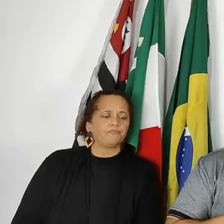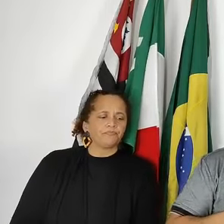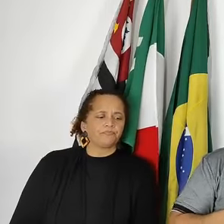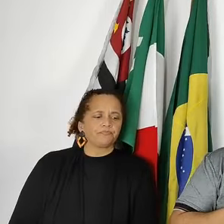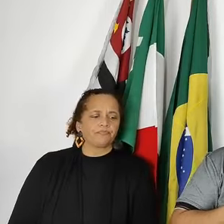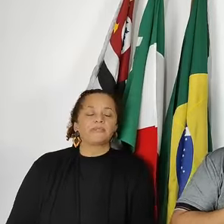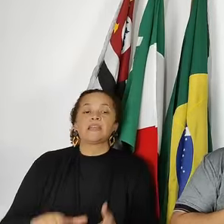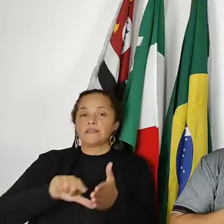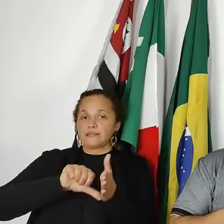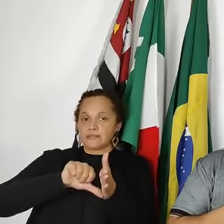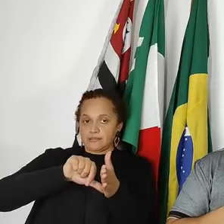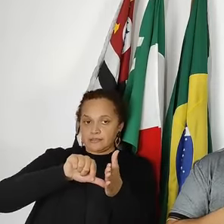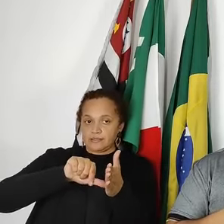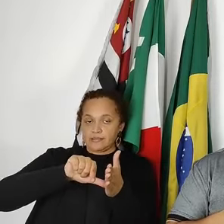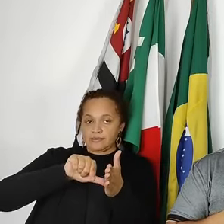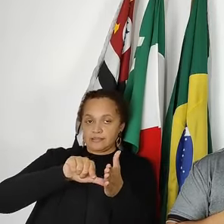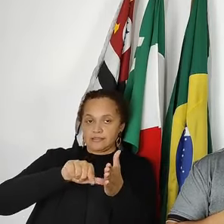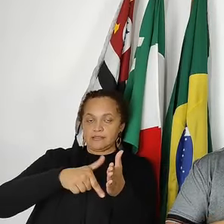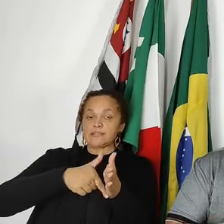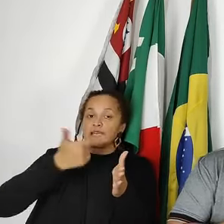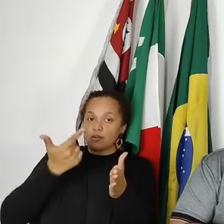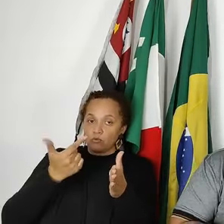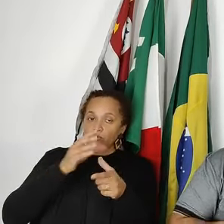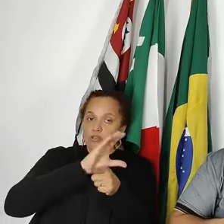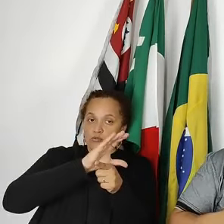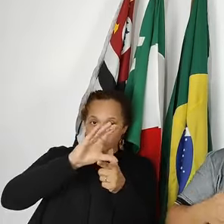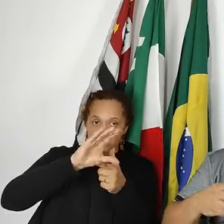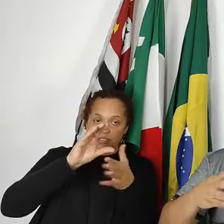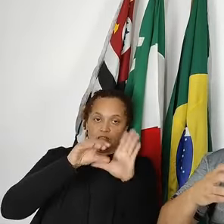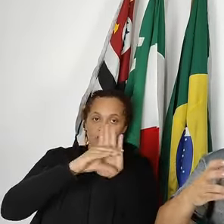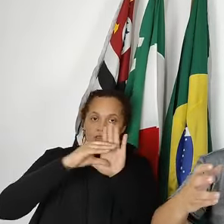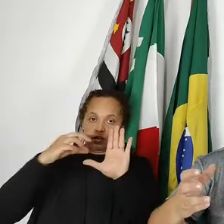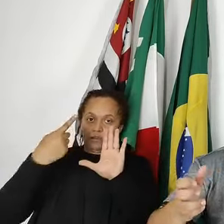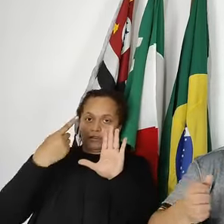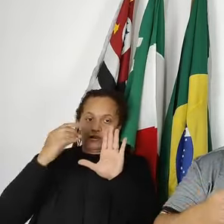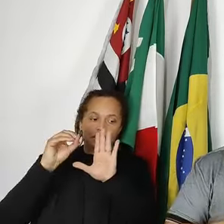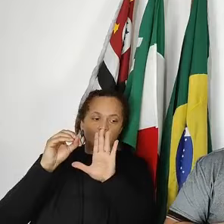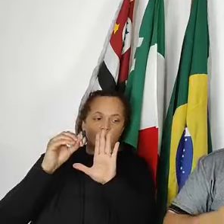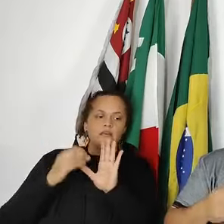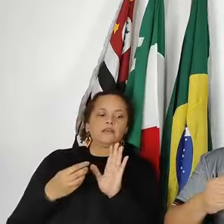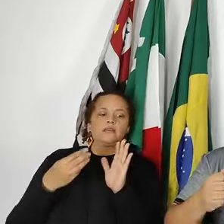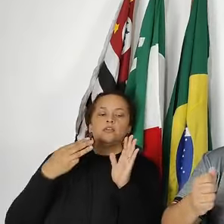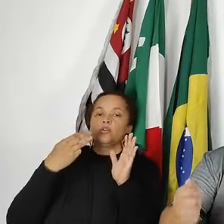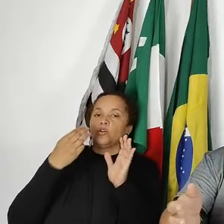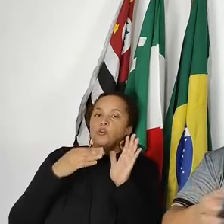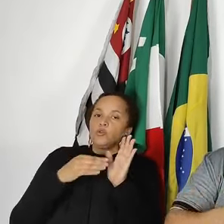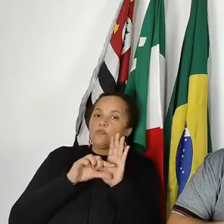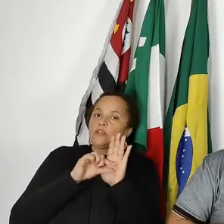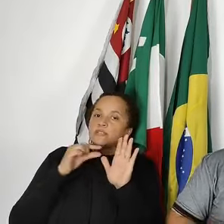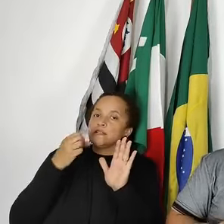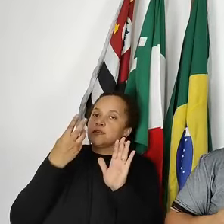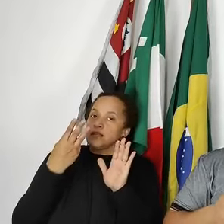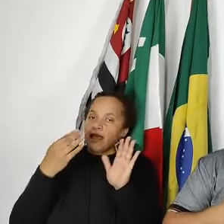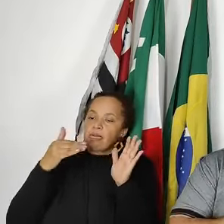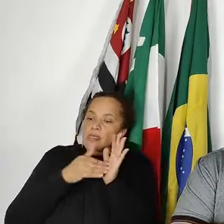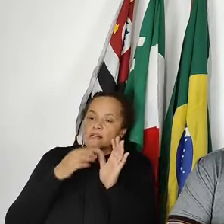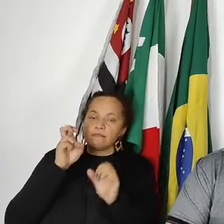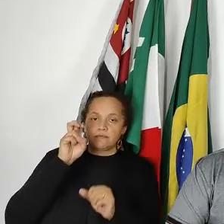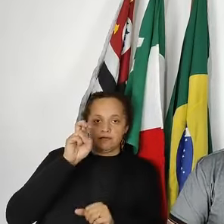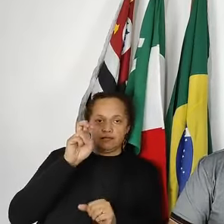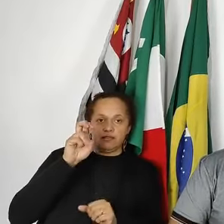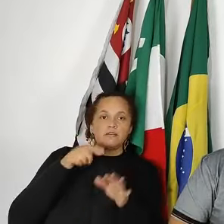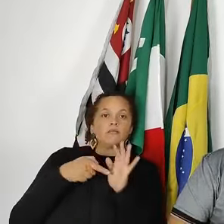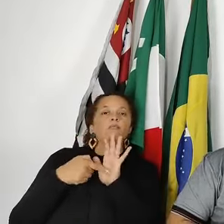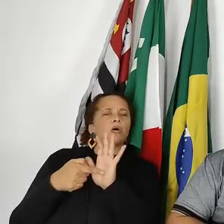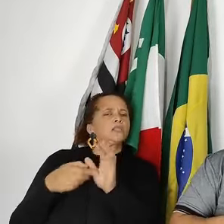2 Coríntios 10, do 3 ao 5 também diz muito sobre isso, né? Sobre como nós devemos viver, qual é o nosso combate, né? A palavra